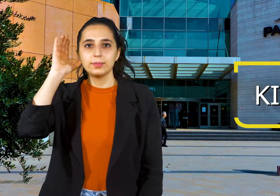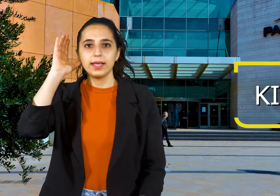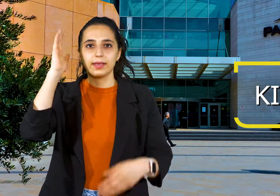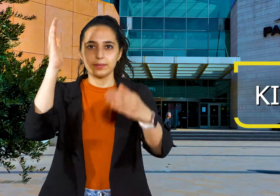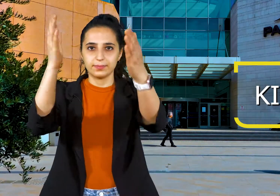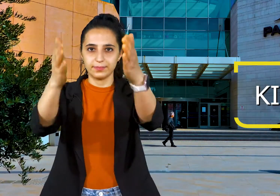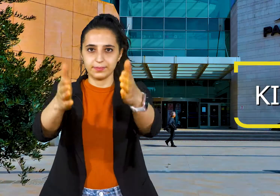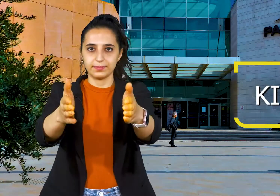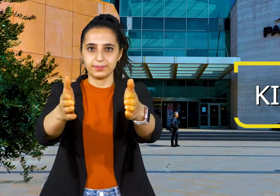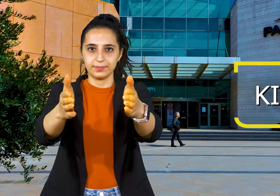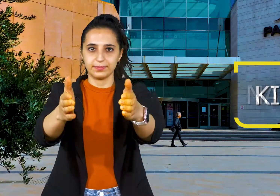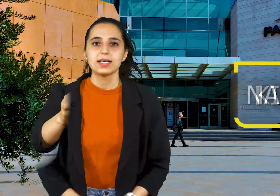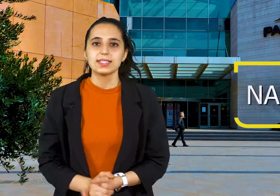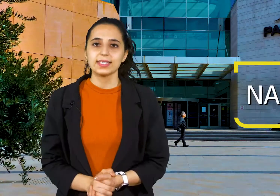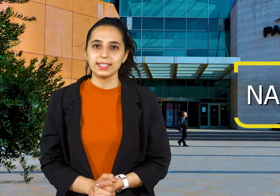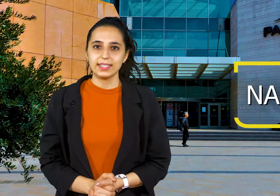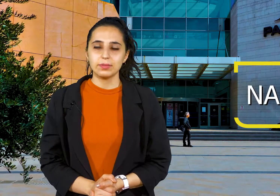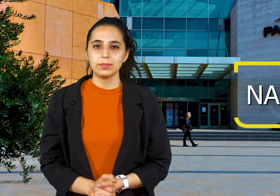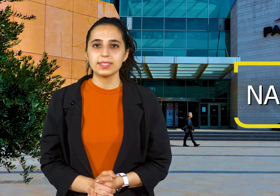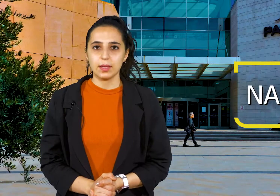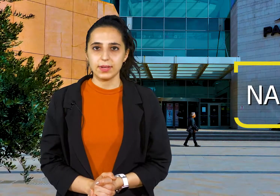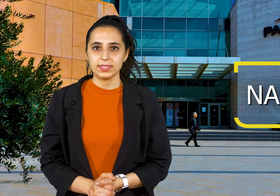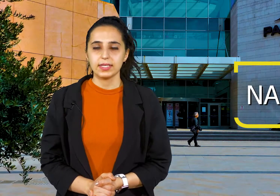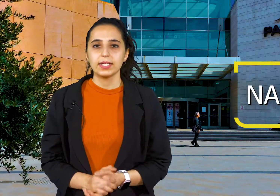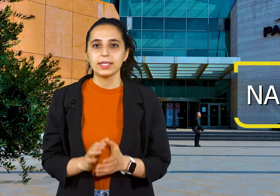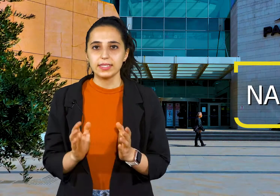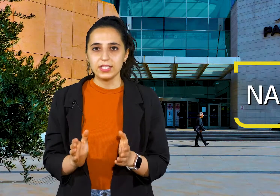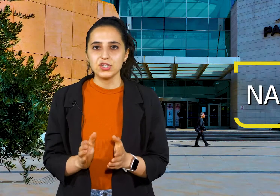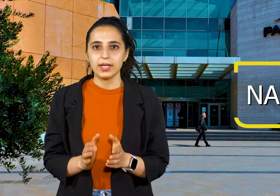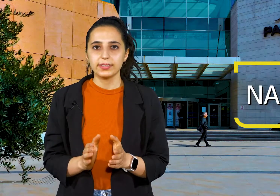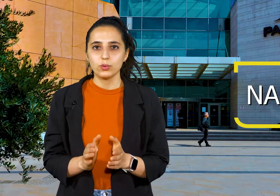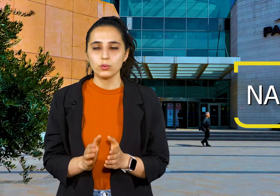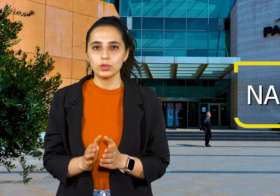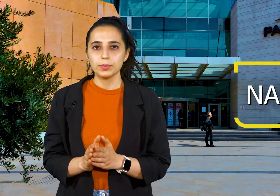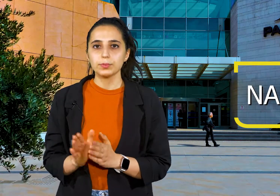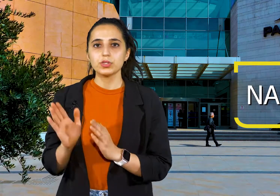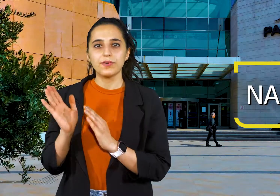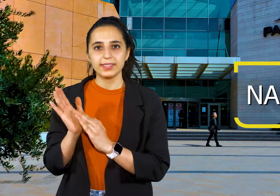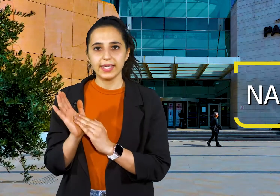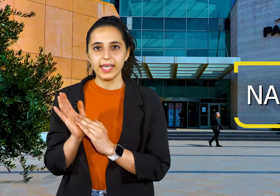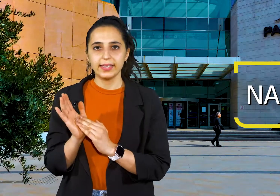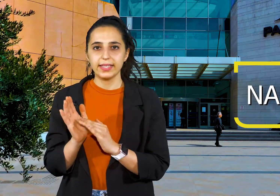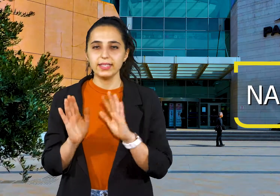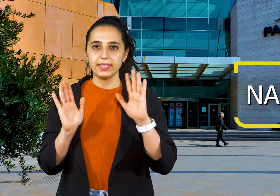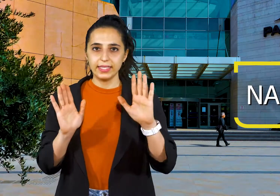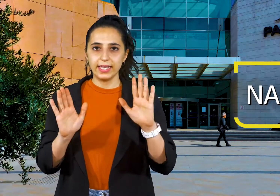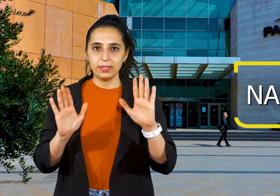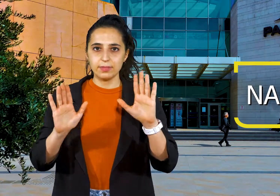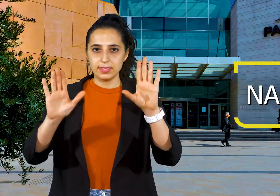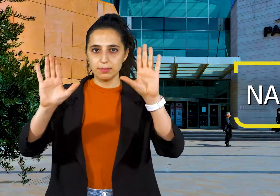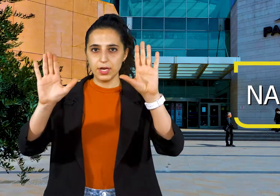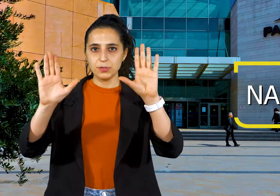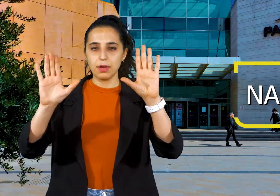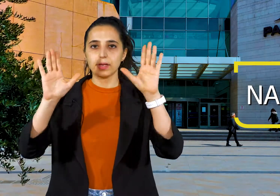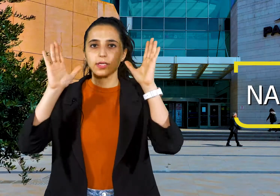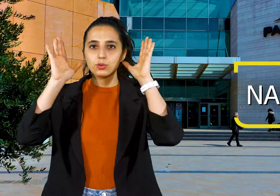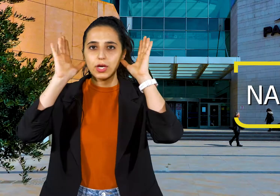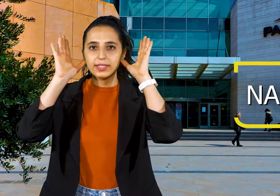Kıble. Sıradaki kelimemiz namaz. Din işaretinde olduğu gibi bu sefer tek el değil, iki elimiz baş parmaklar kulağa